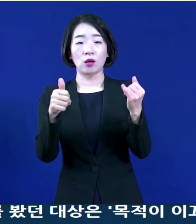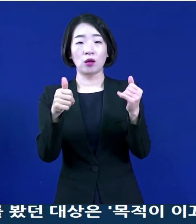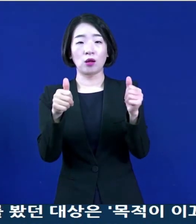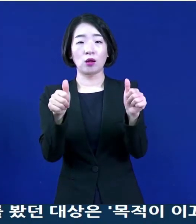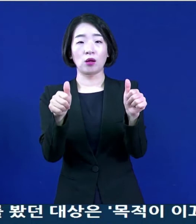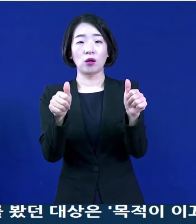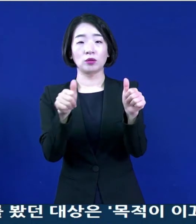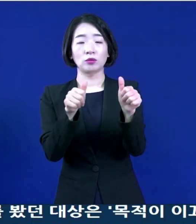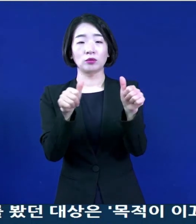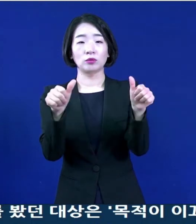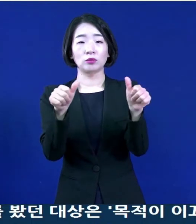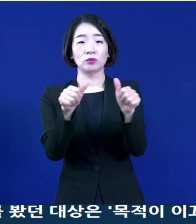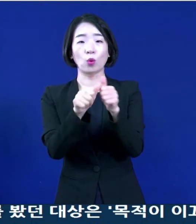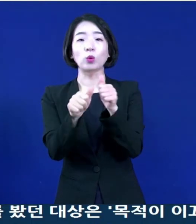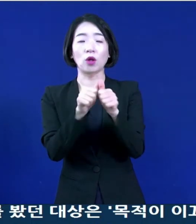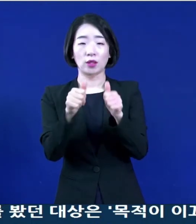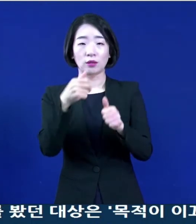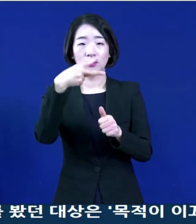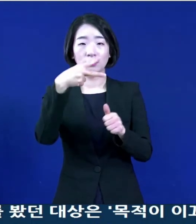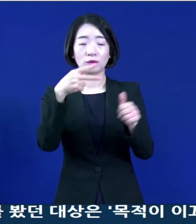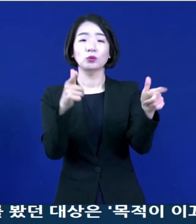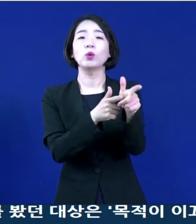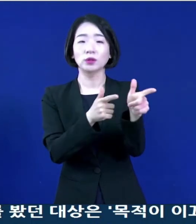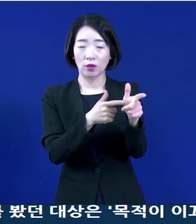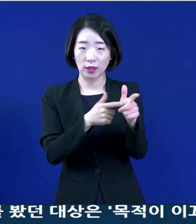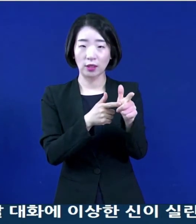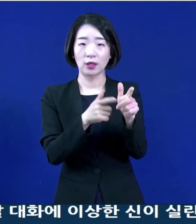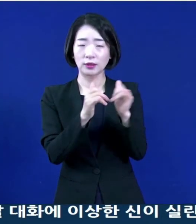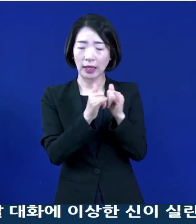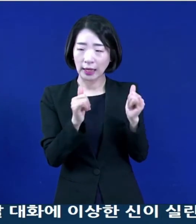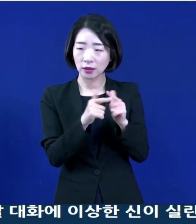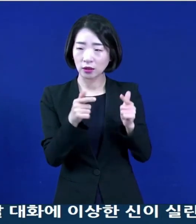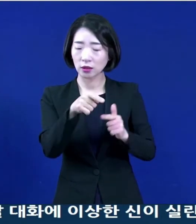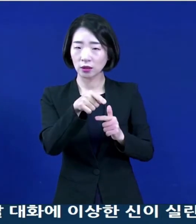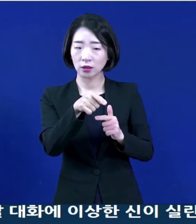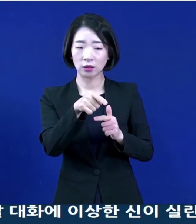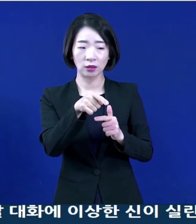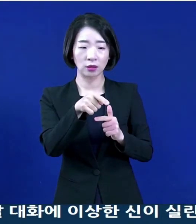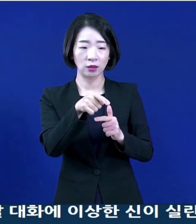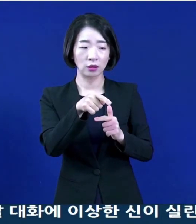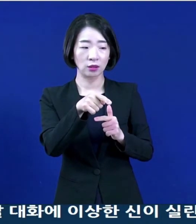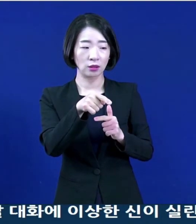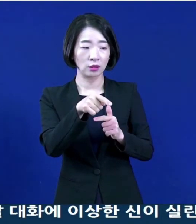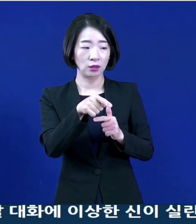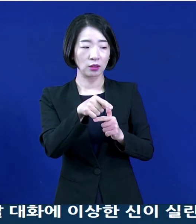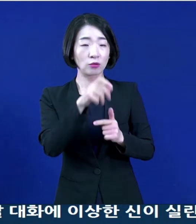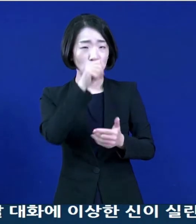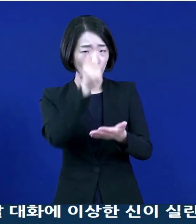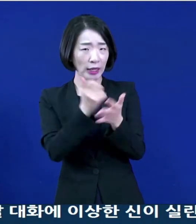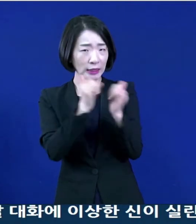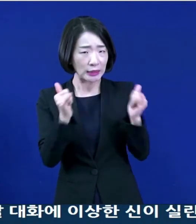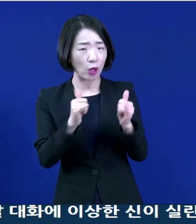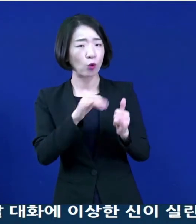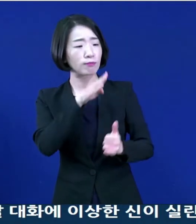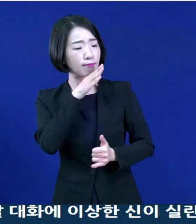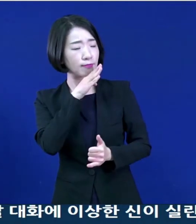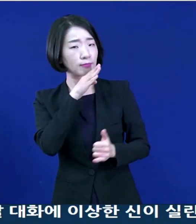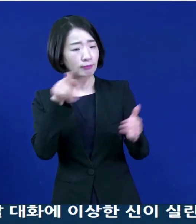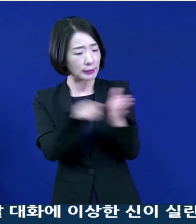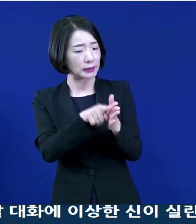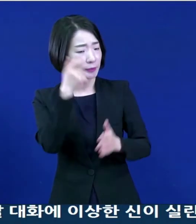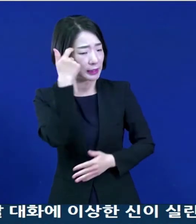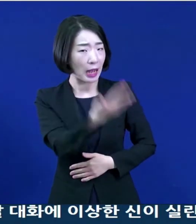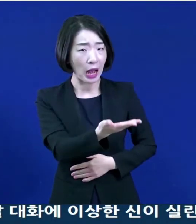질문이에요. 와, 아주 날카롭게 그지없는 질문이었죠. 이때 목사님이 대답한